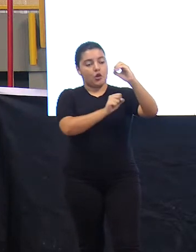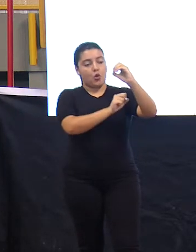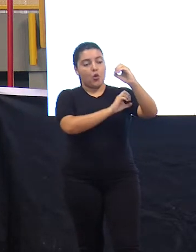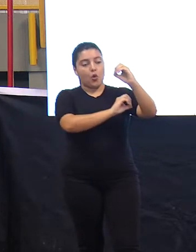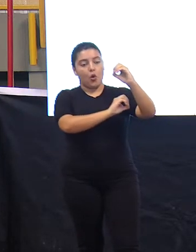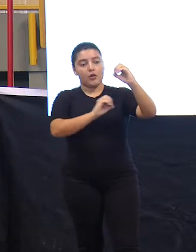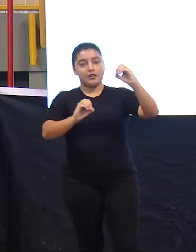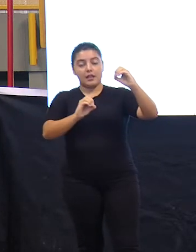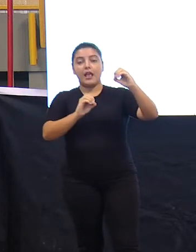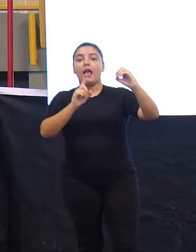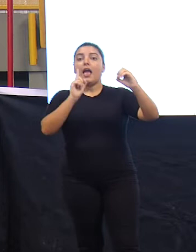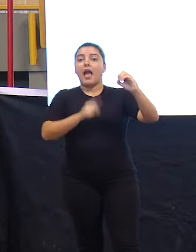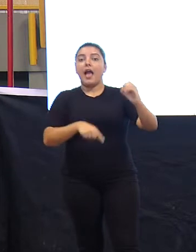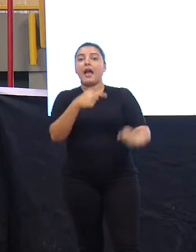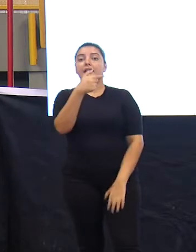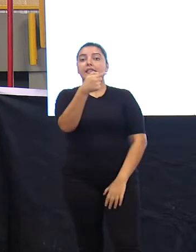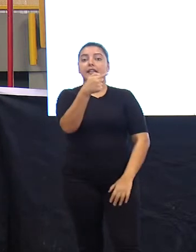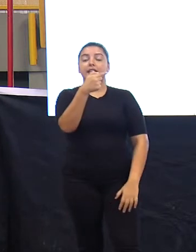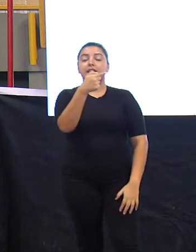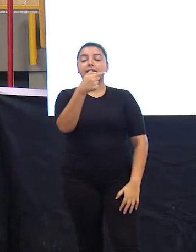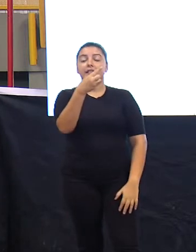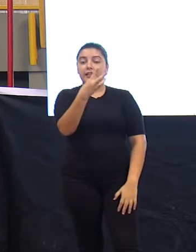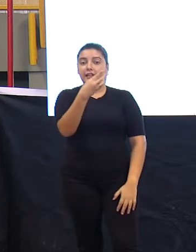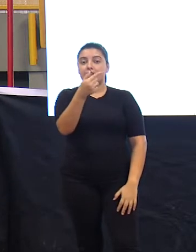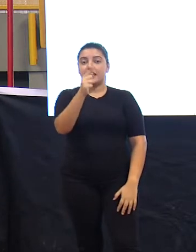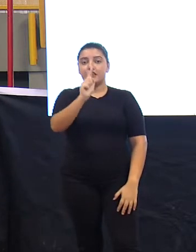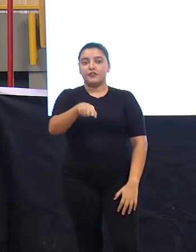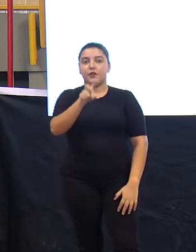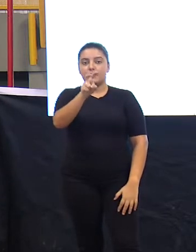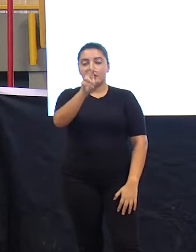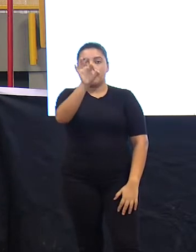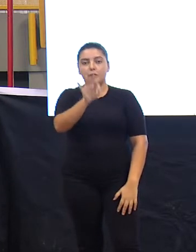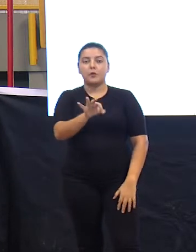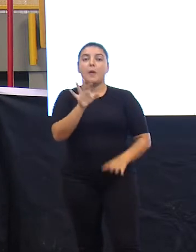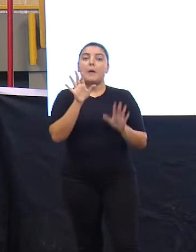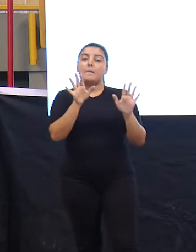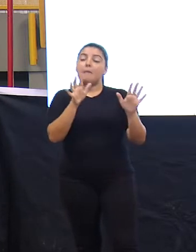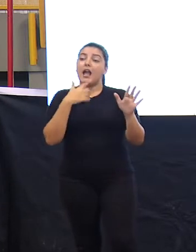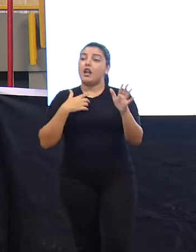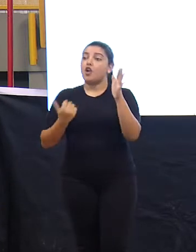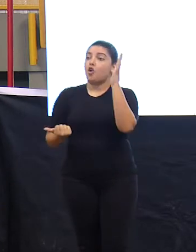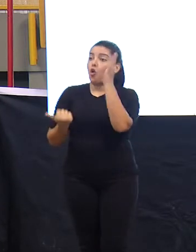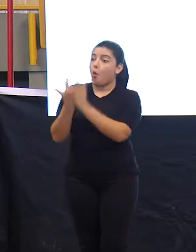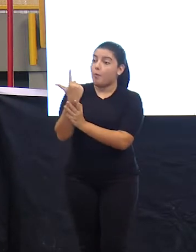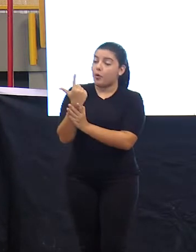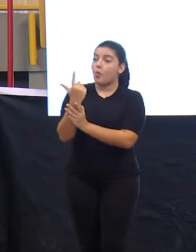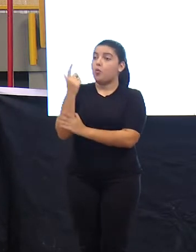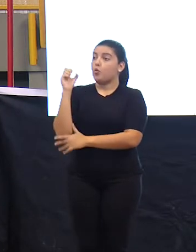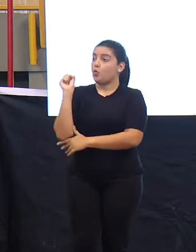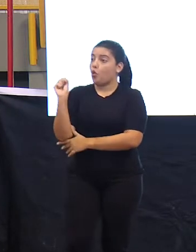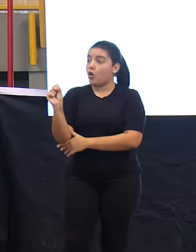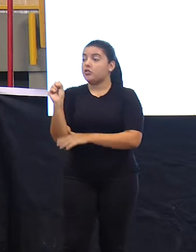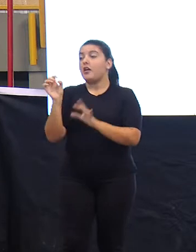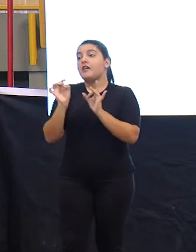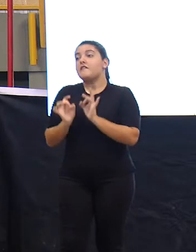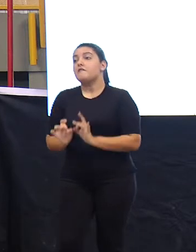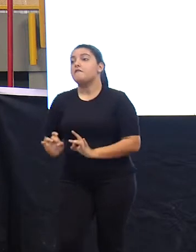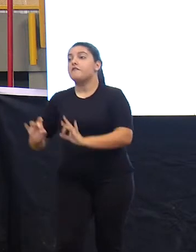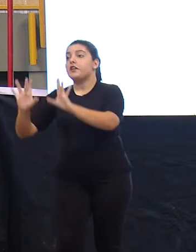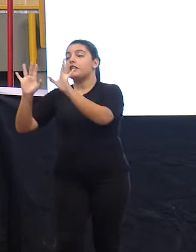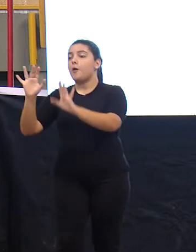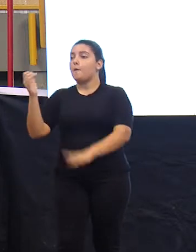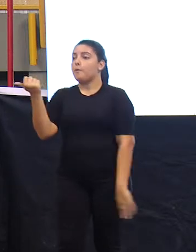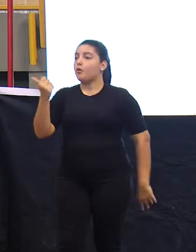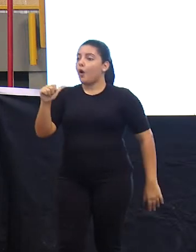é 37,5%. Porém, ele comprou por 8 e vendeu por 11. Quantos por cento